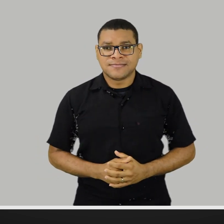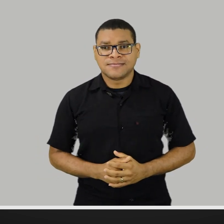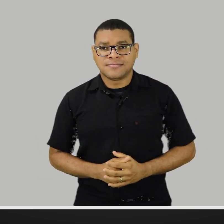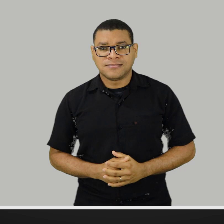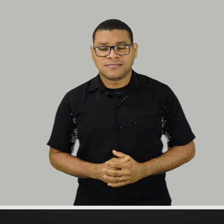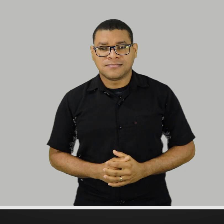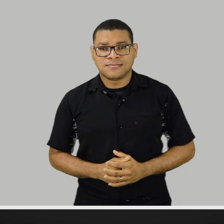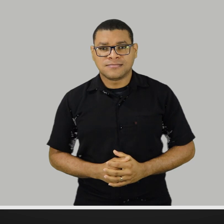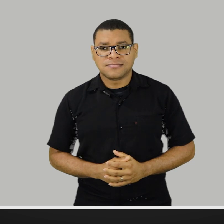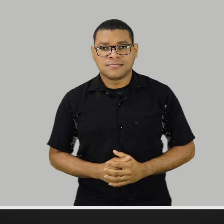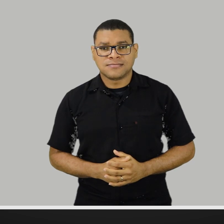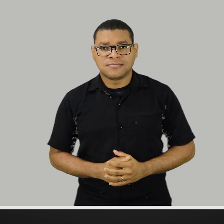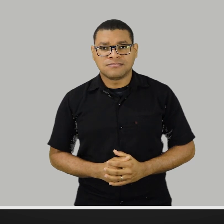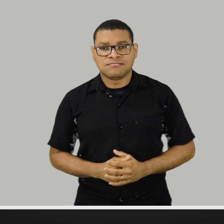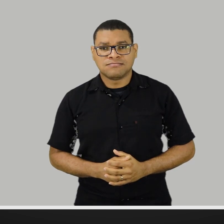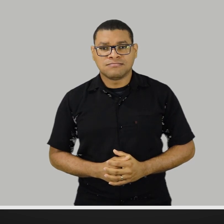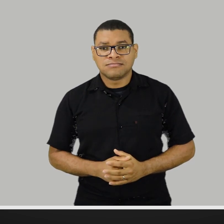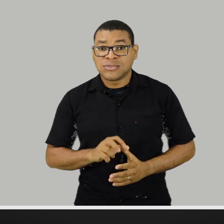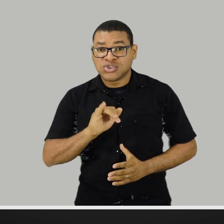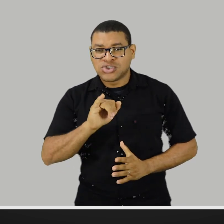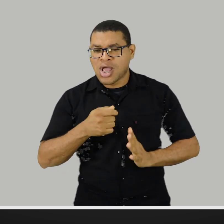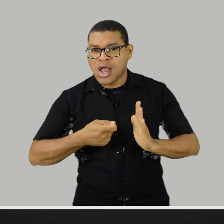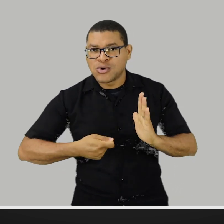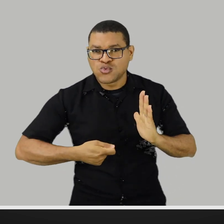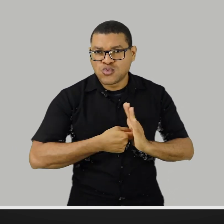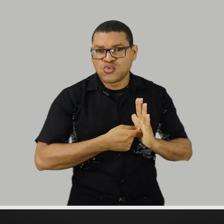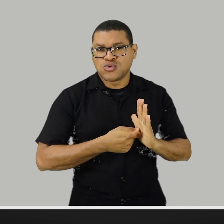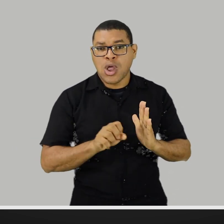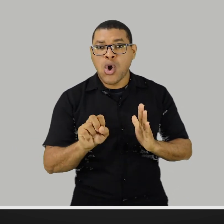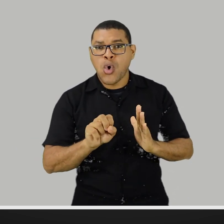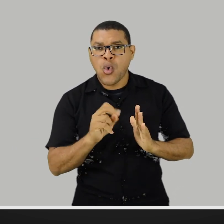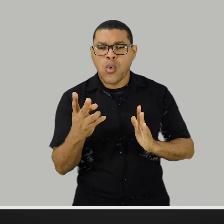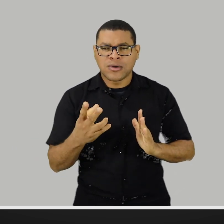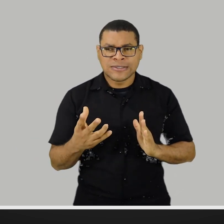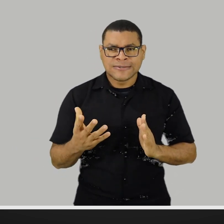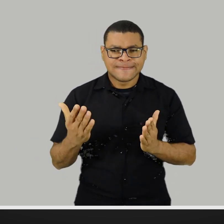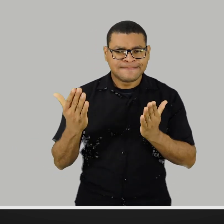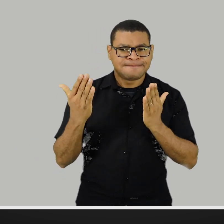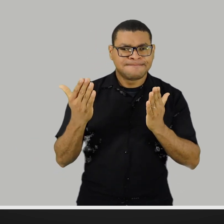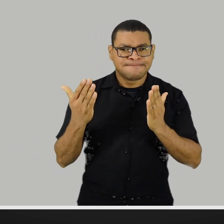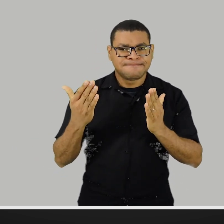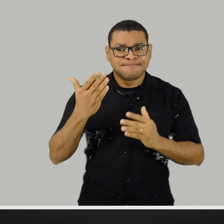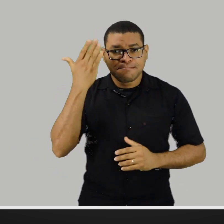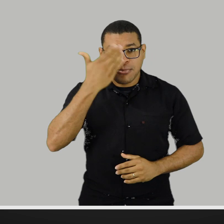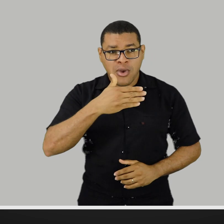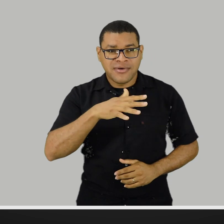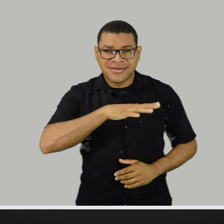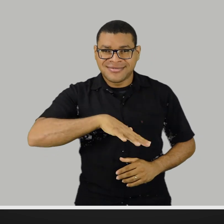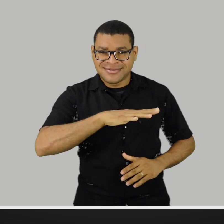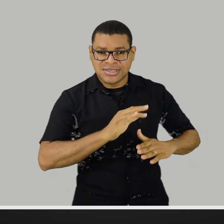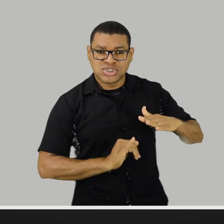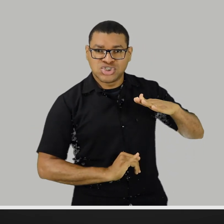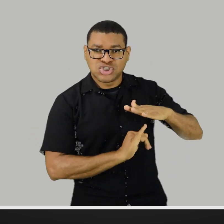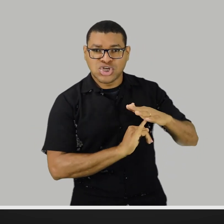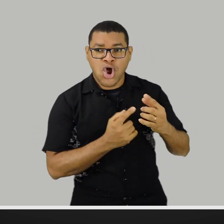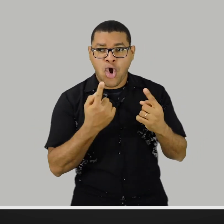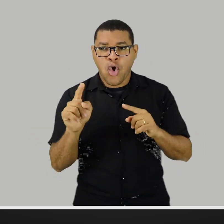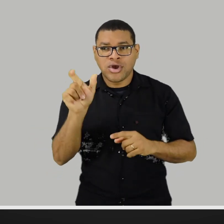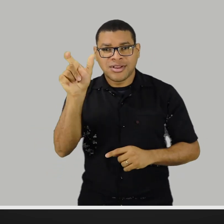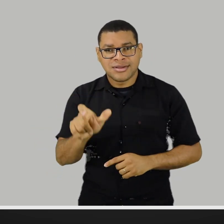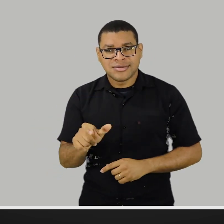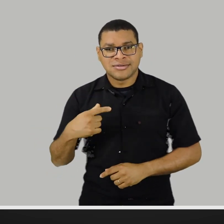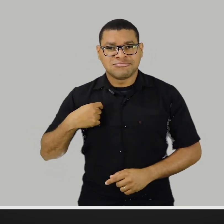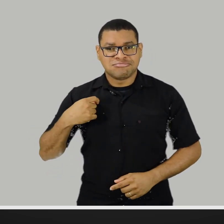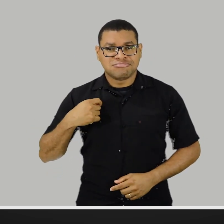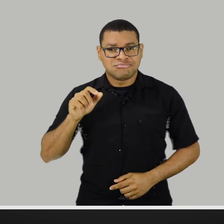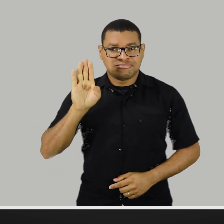29 em caso de denúncias e ou suspeitas comprovadas pela instituição contra